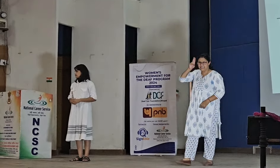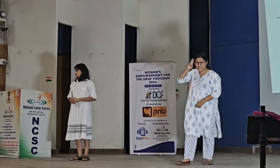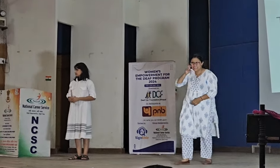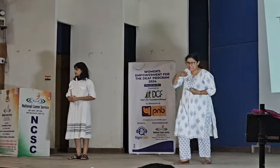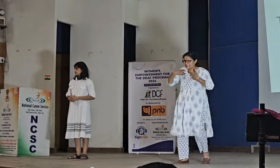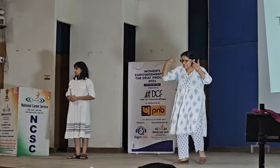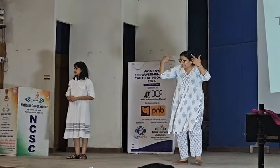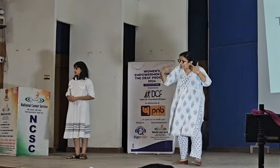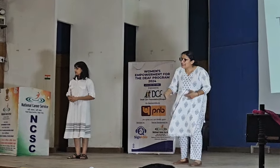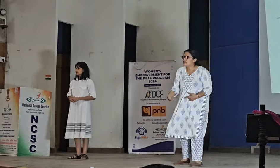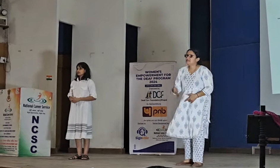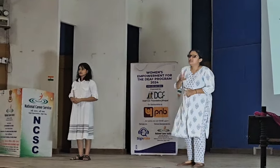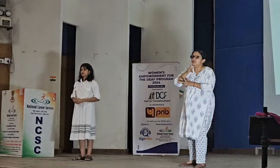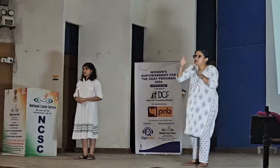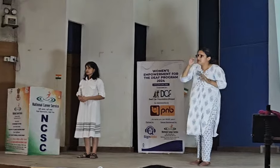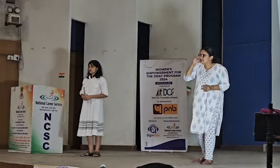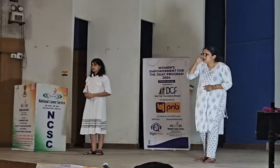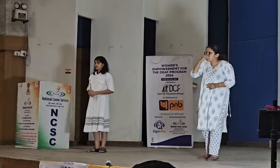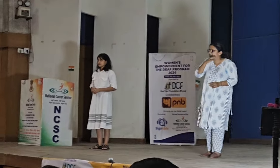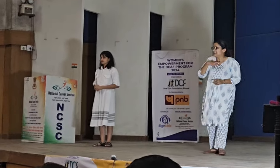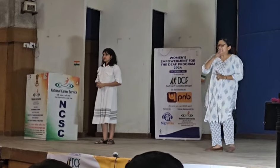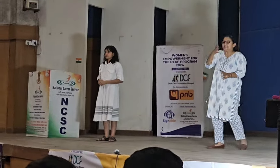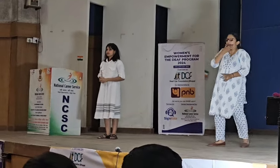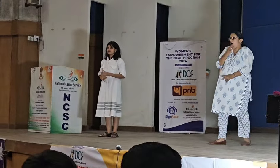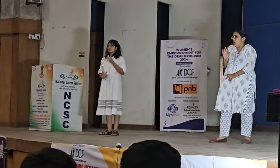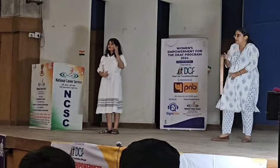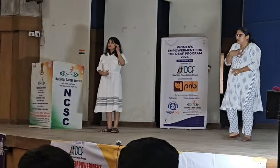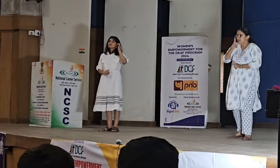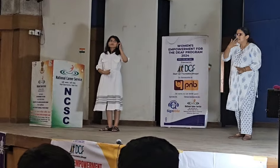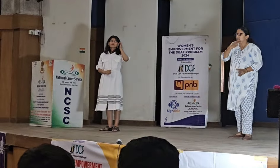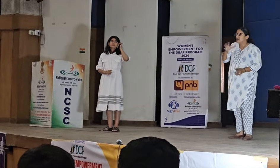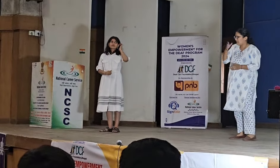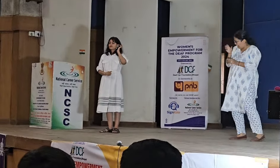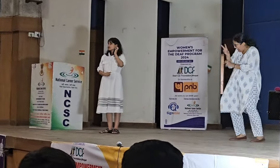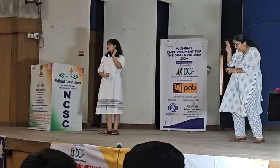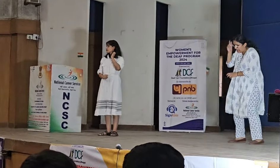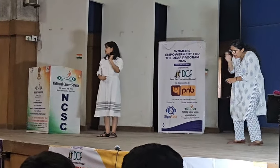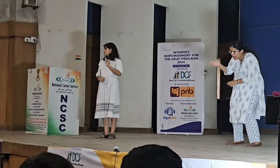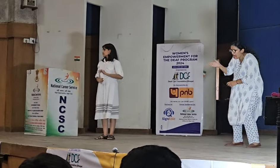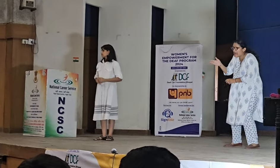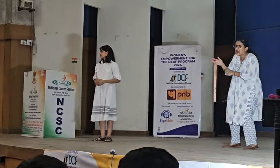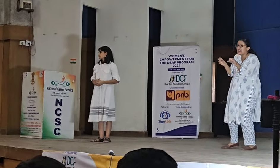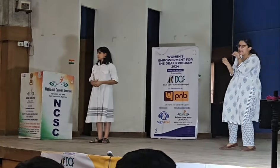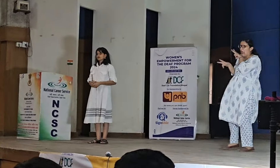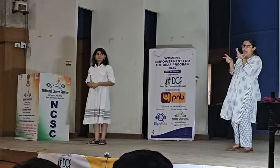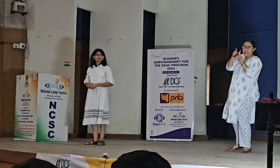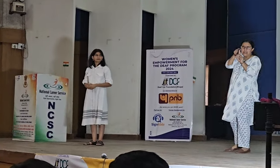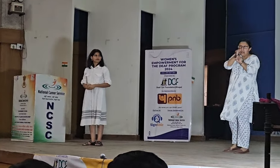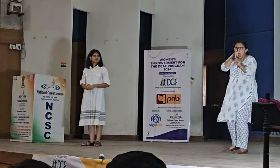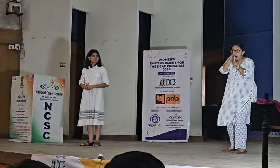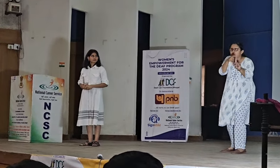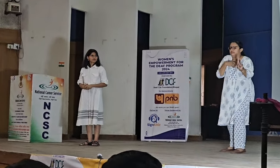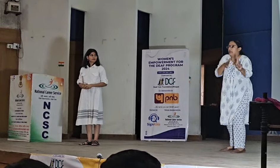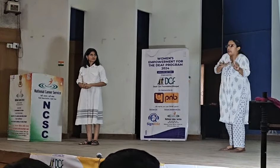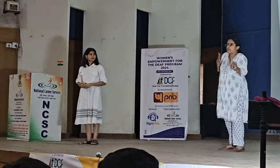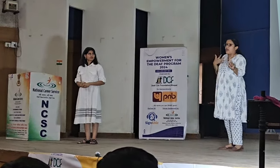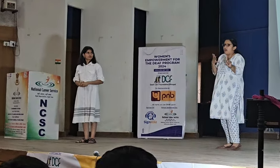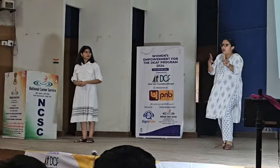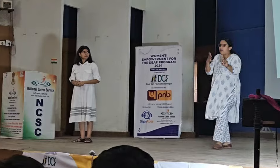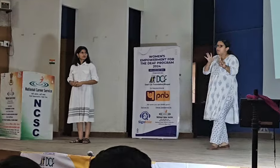हैं जैसे कि मैं अशर, मेरे को अशर है, मुझे बताने में शर्म आती थी सबको कि अरे मुझे अशर है, ये तुम्हें अशर है, अरे अरे, तो मतलब